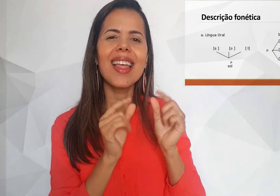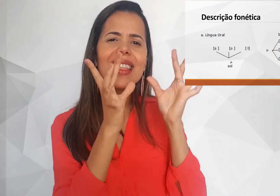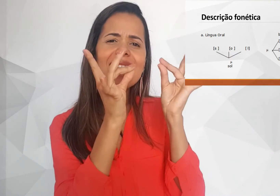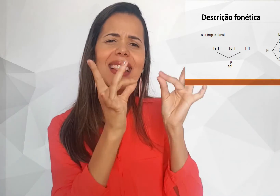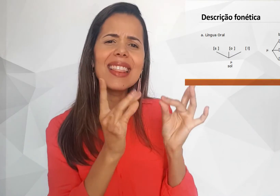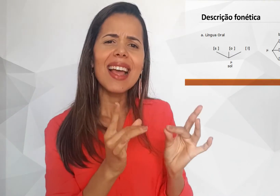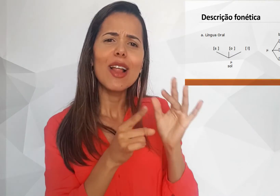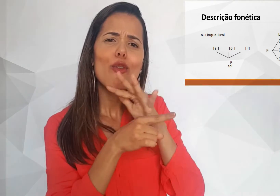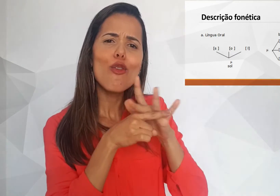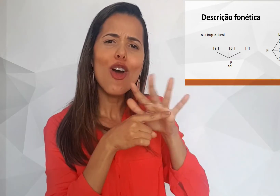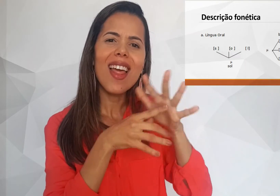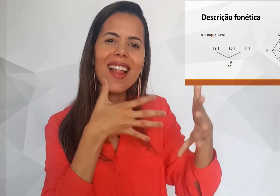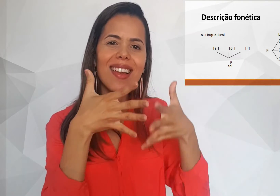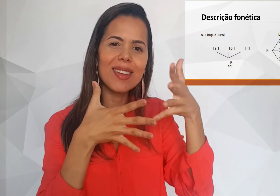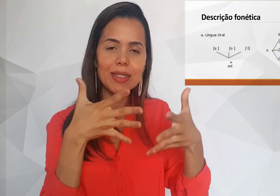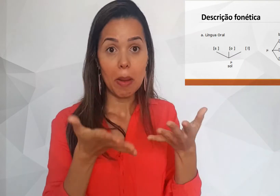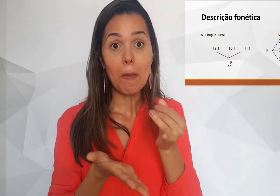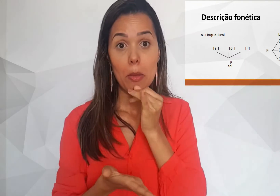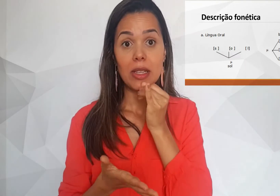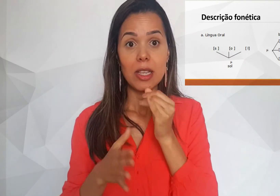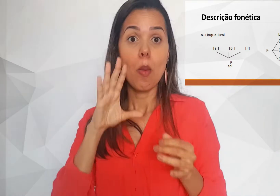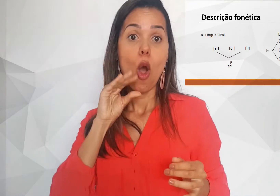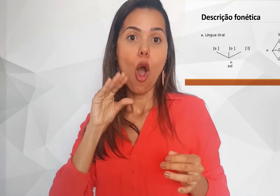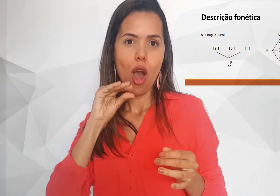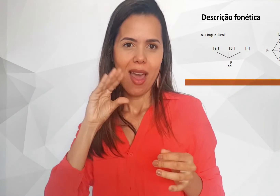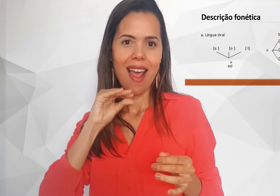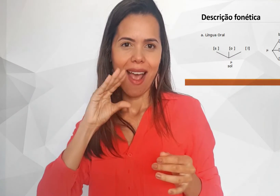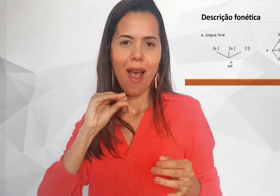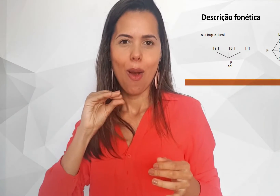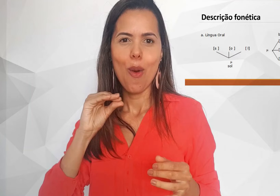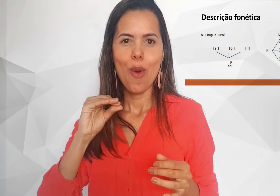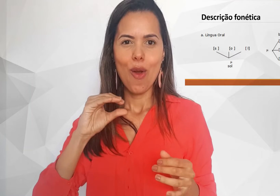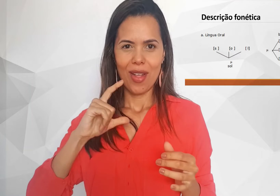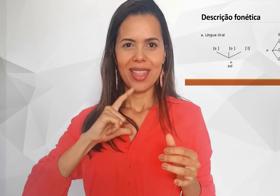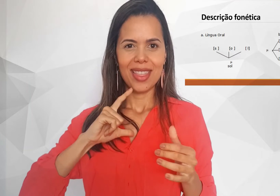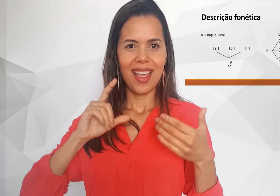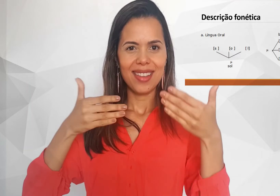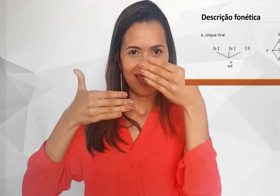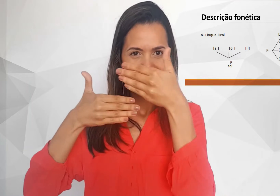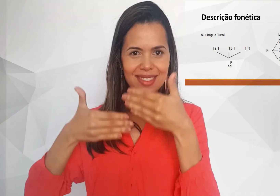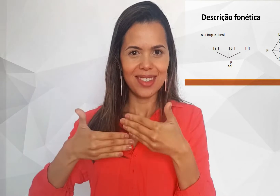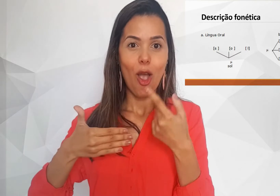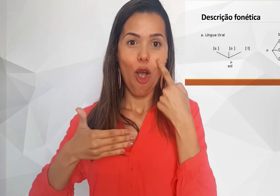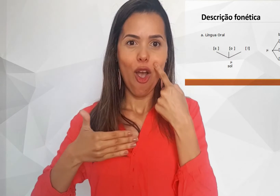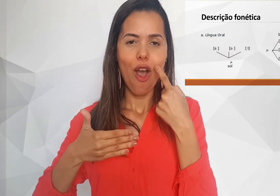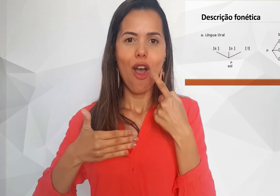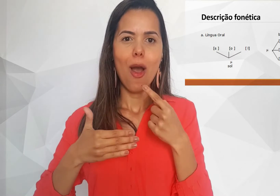descrição fonética das línguas de sinais, tá? Numa língua oral, por exemplo, tem aí a representação de sol,